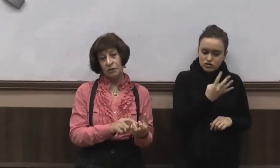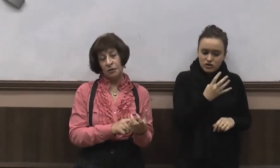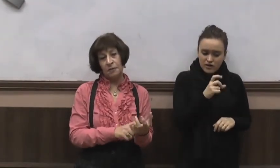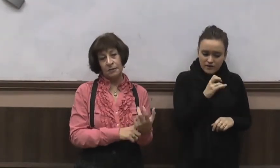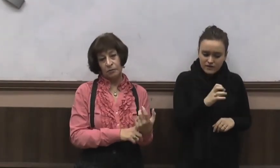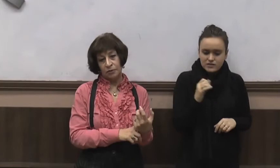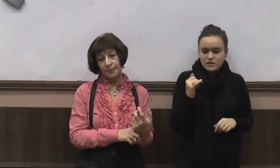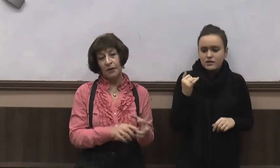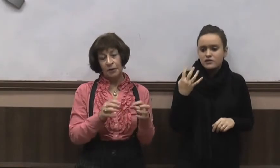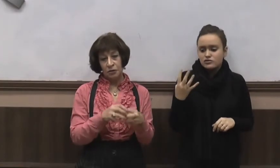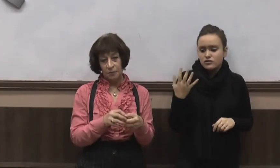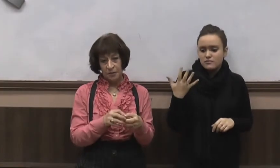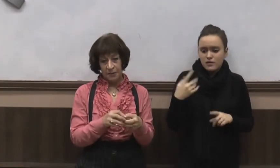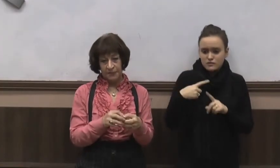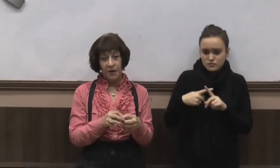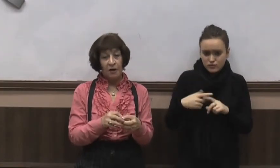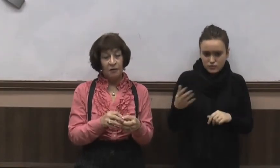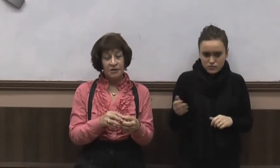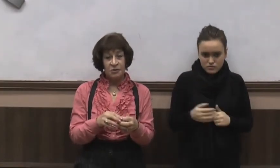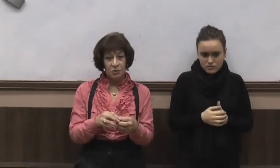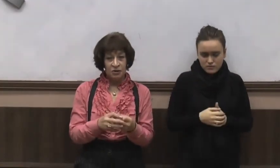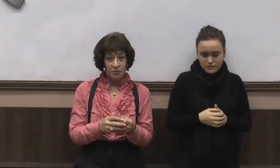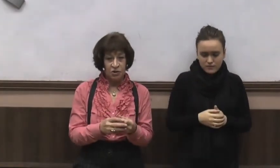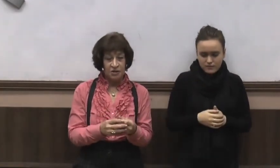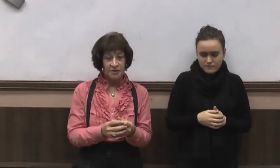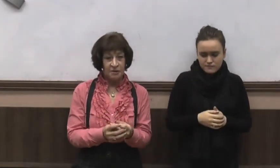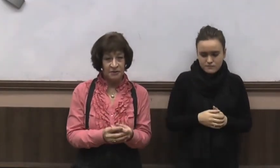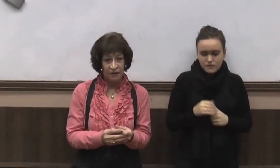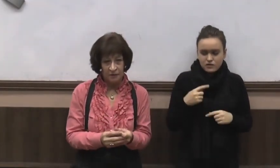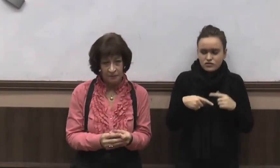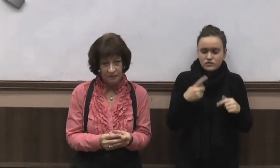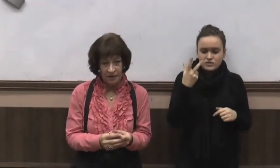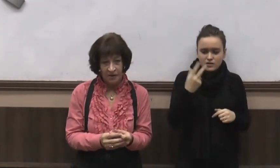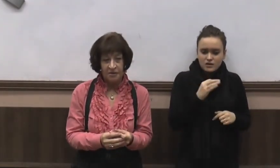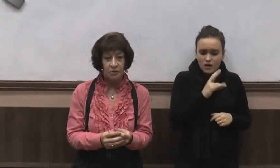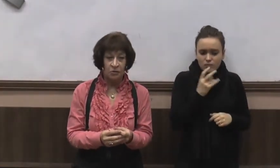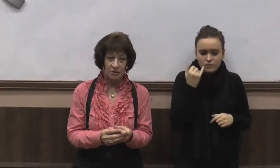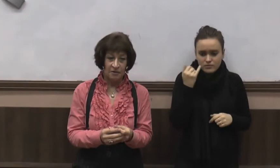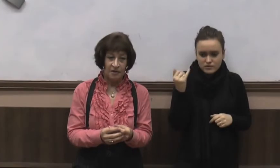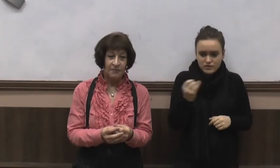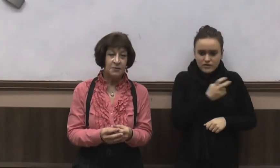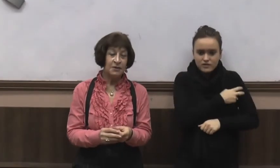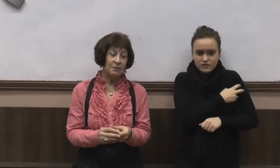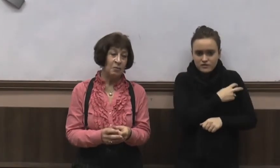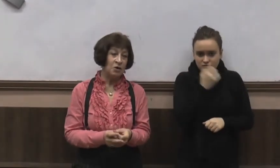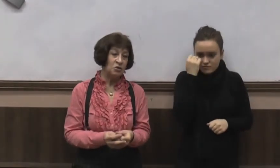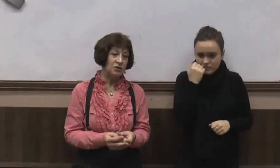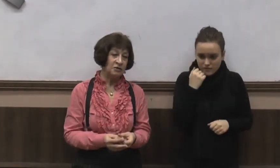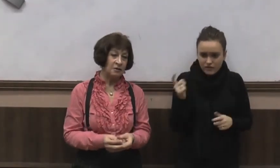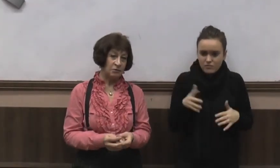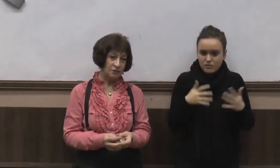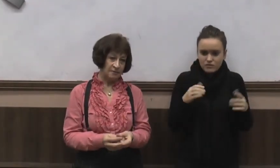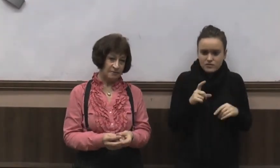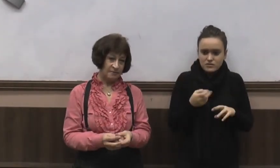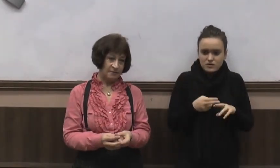Эдвардс и 4, 5 Плюса. Начал принимать. Вы знаете, друзья, мне через 3 дня позвонил и сказал, доктор, спасибо вам большое за